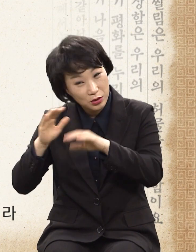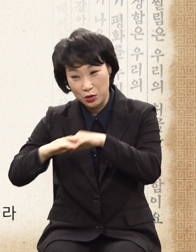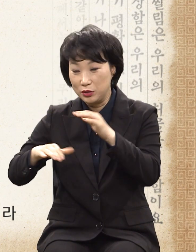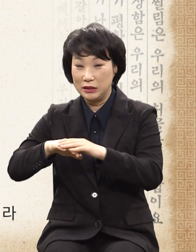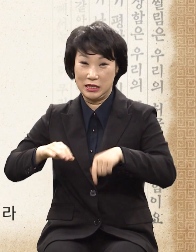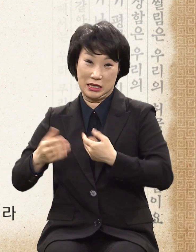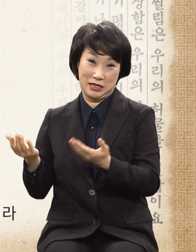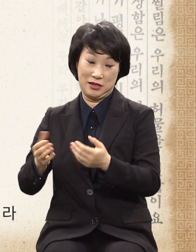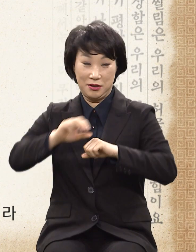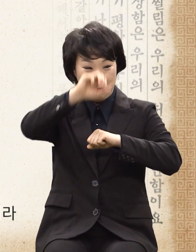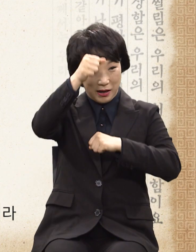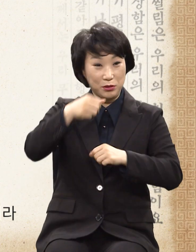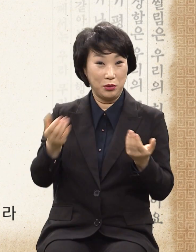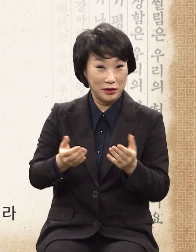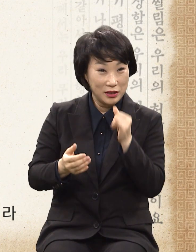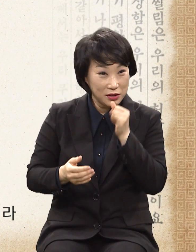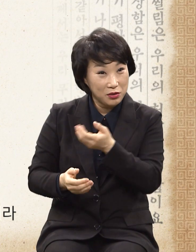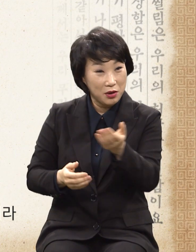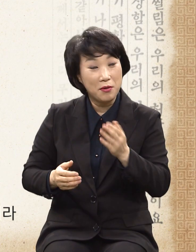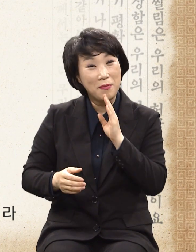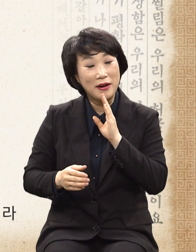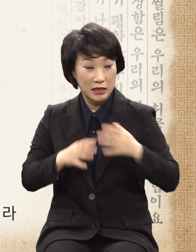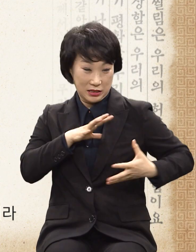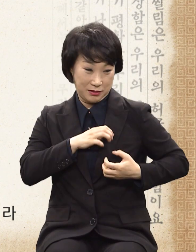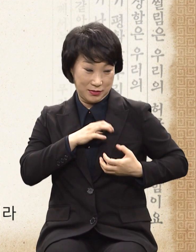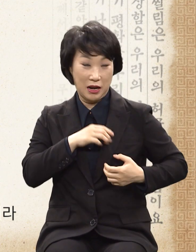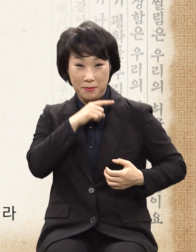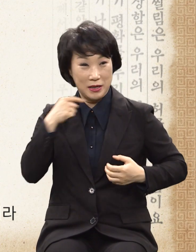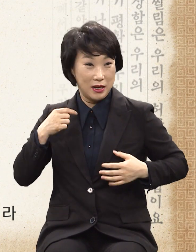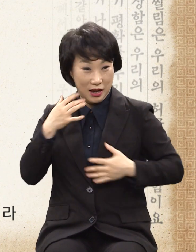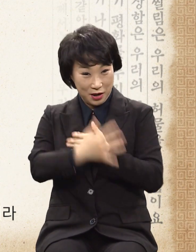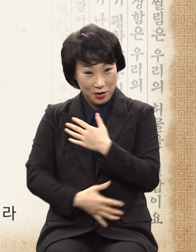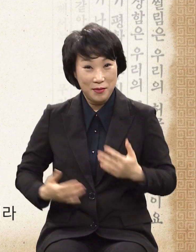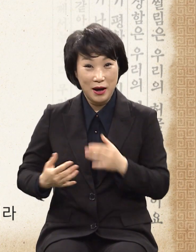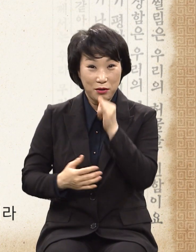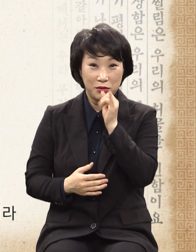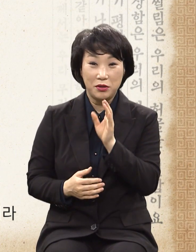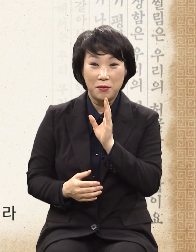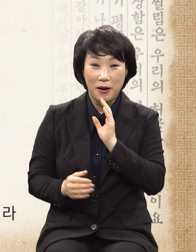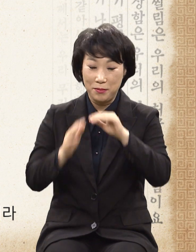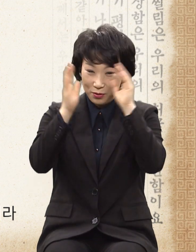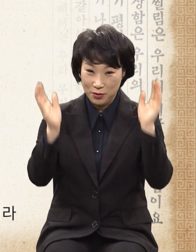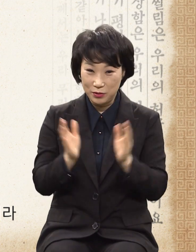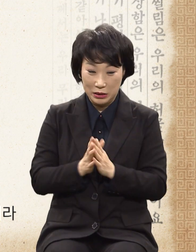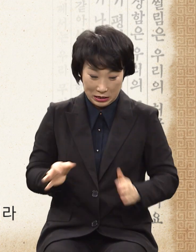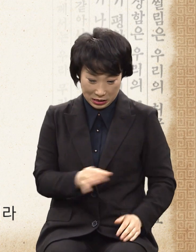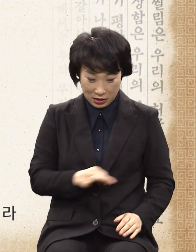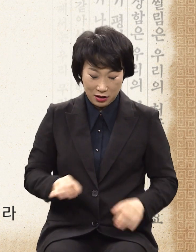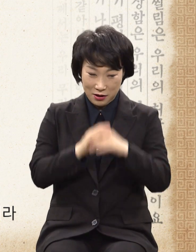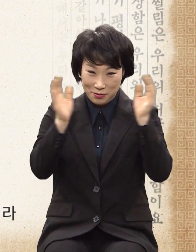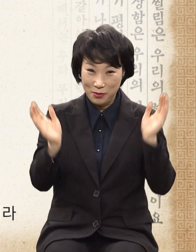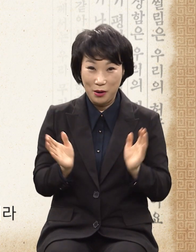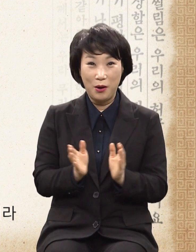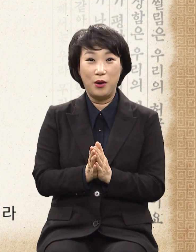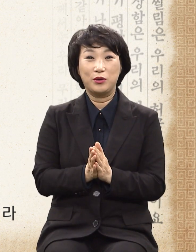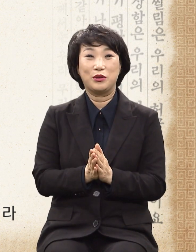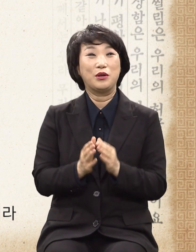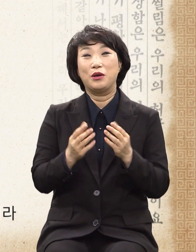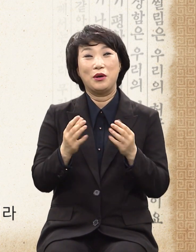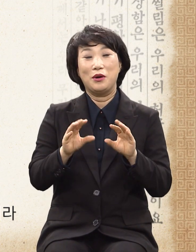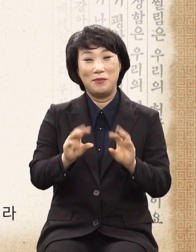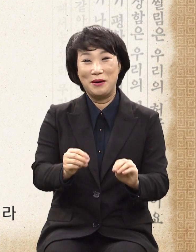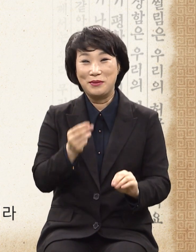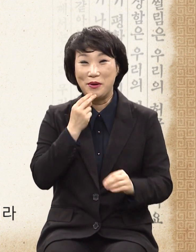자기 이르고 발도 자기 이르고 심장도 피를 운반하는 일, 모든 오장육부가 전부 쉬지